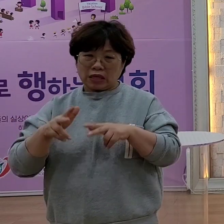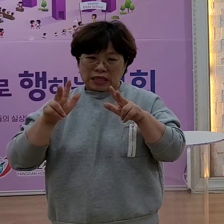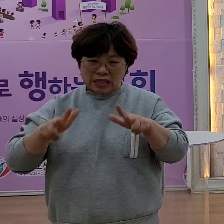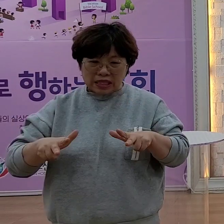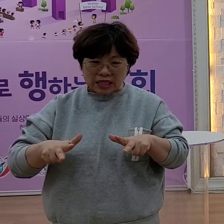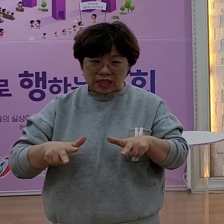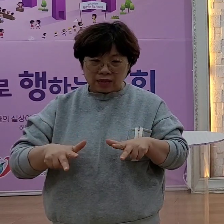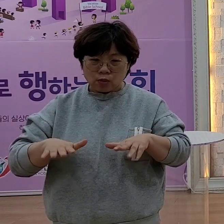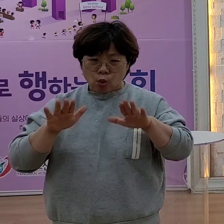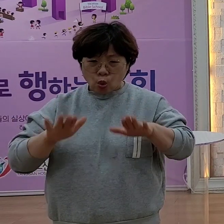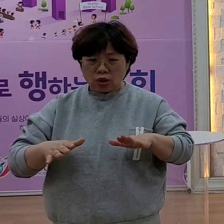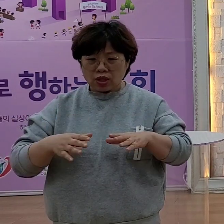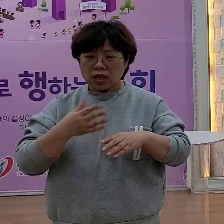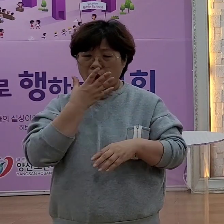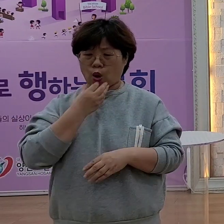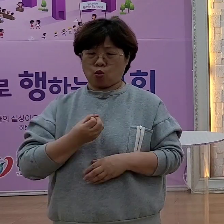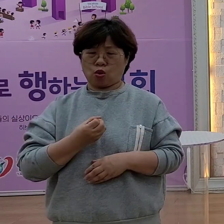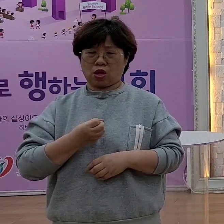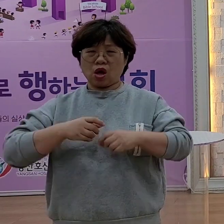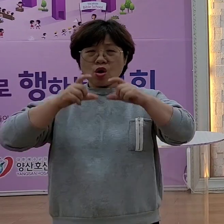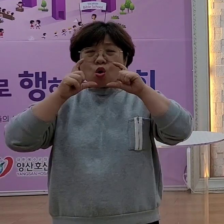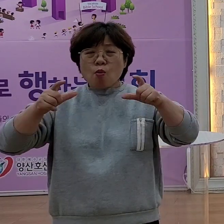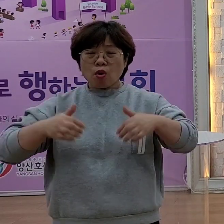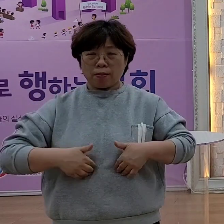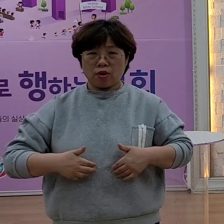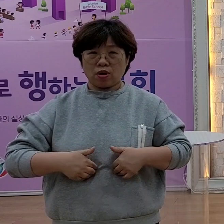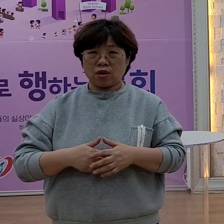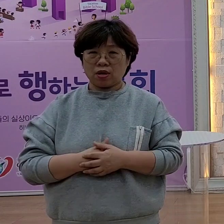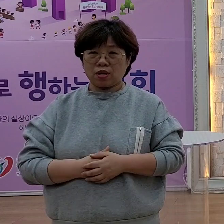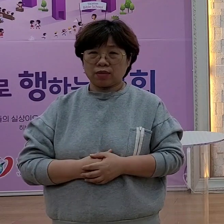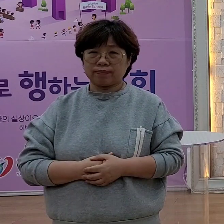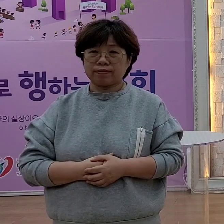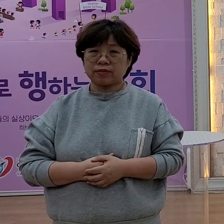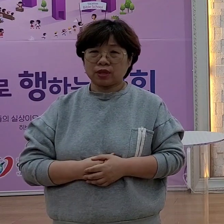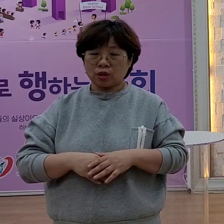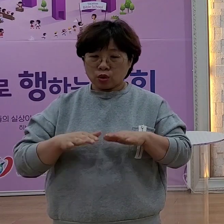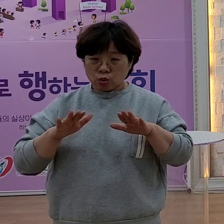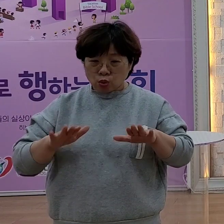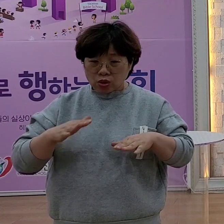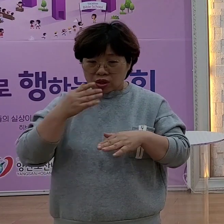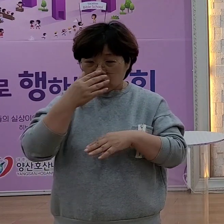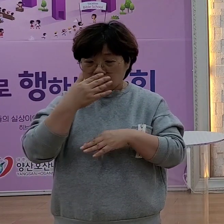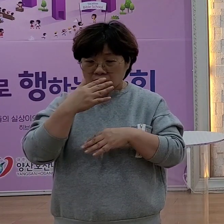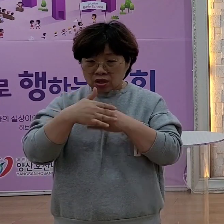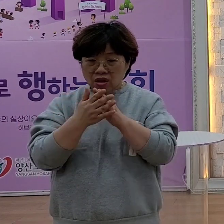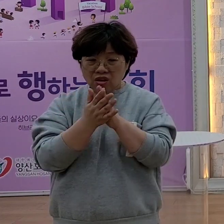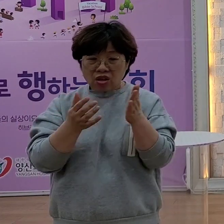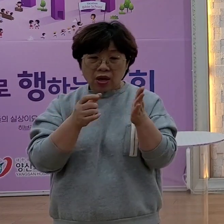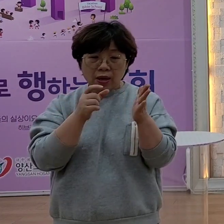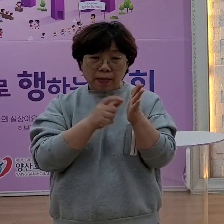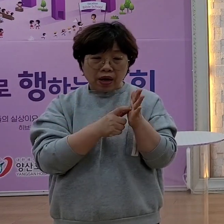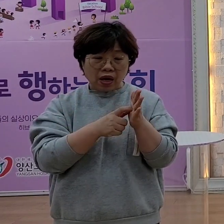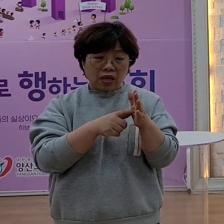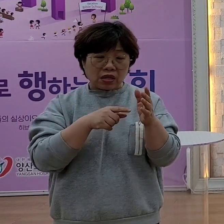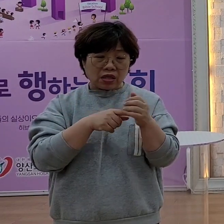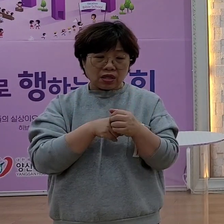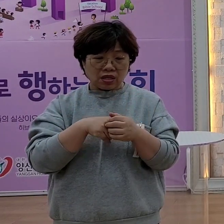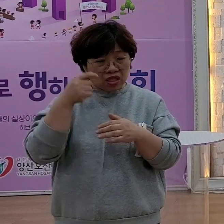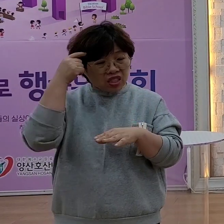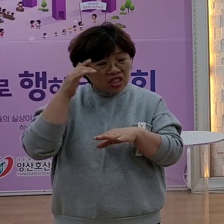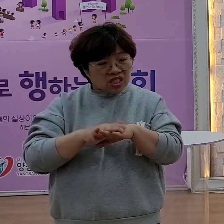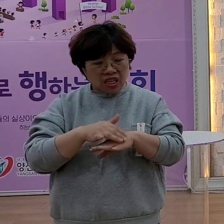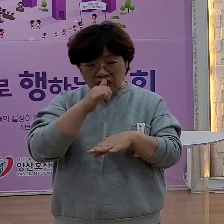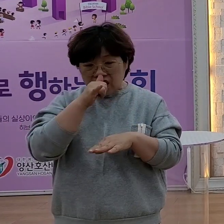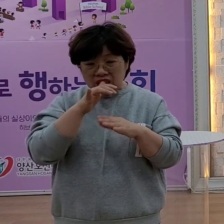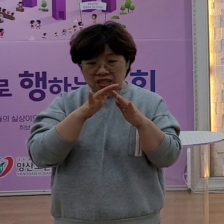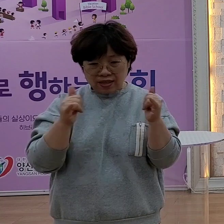여러분 가정에서 선포하셔야 됩니다. 이게 놀라운 거예요. 오늘 성경이 말하는 이 초점은, 지혜자의 초점은 오늘이라는 거예요.